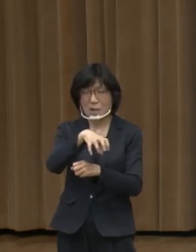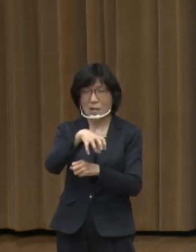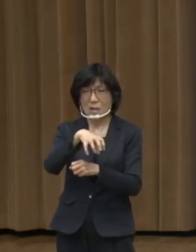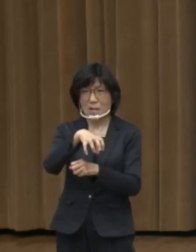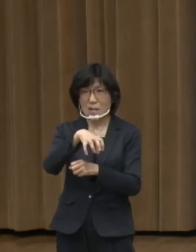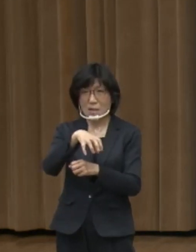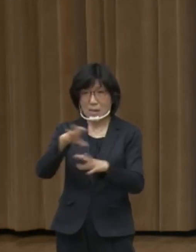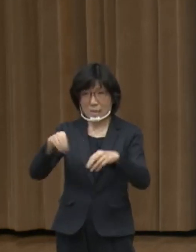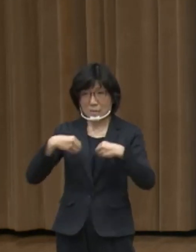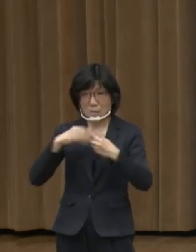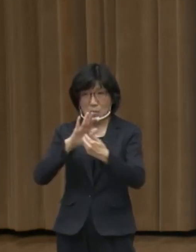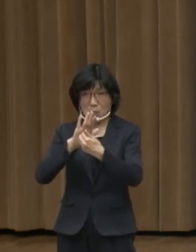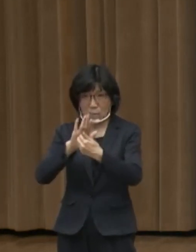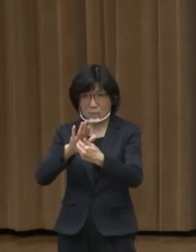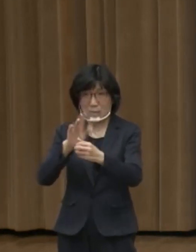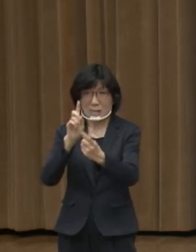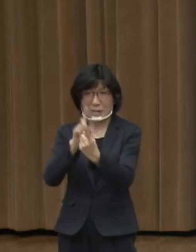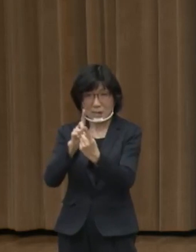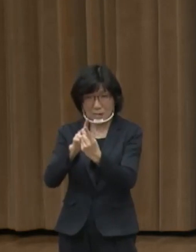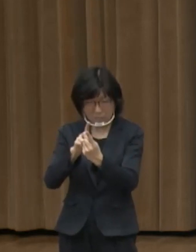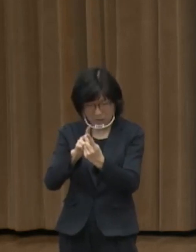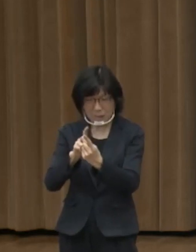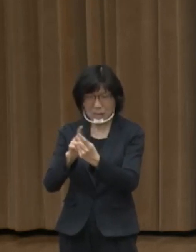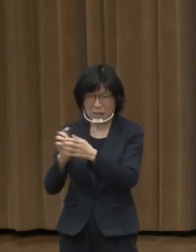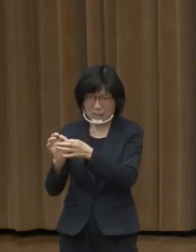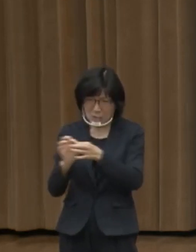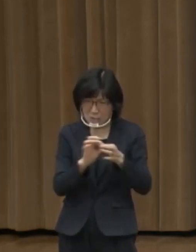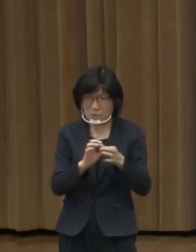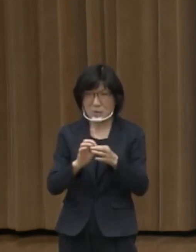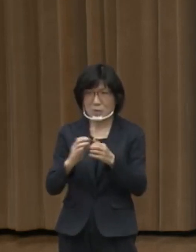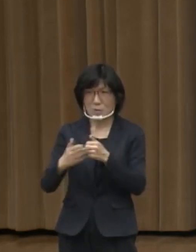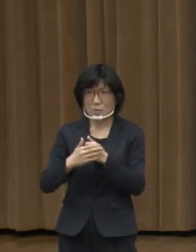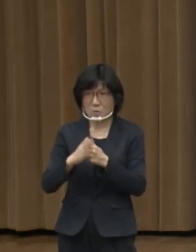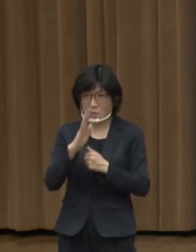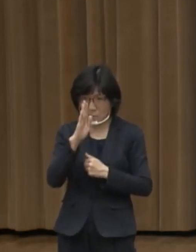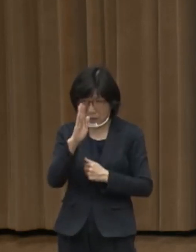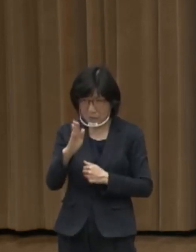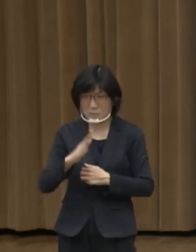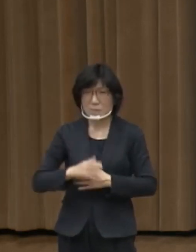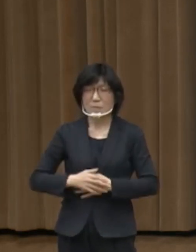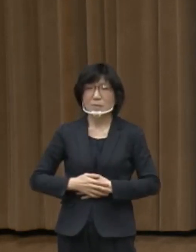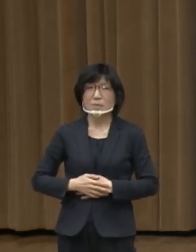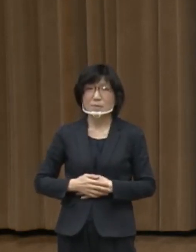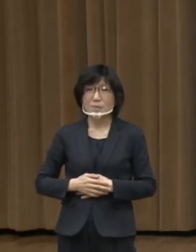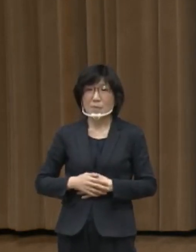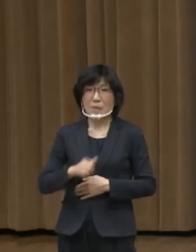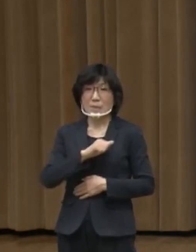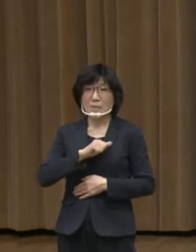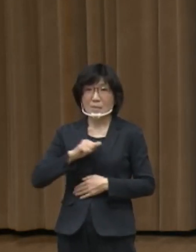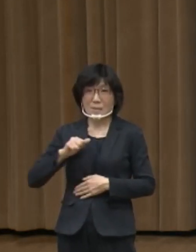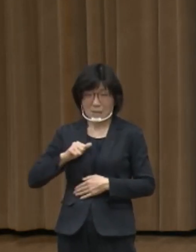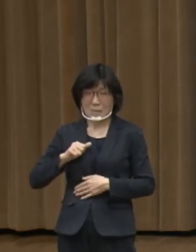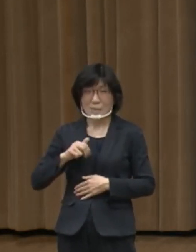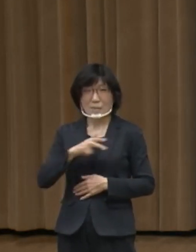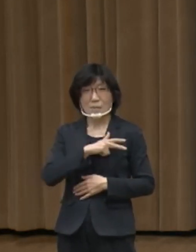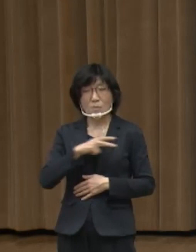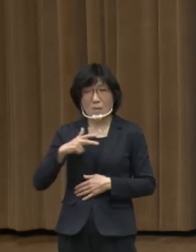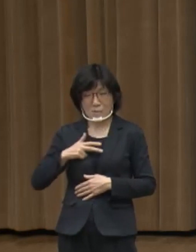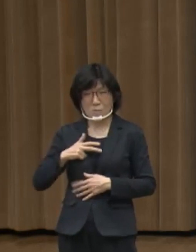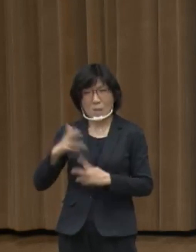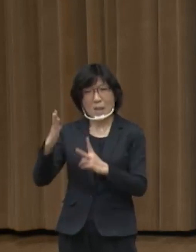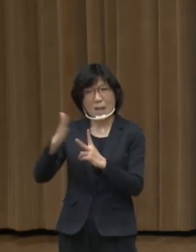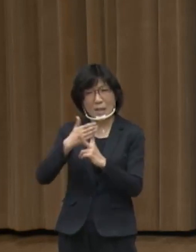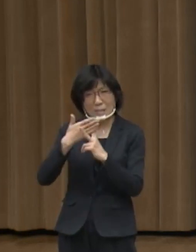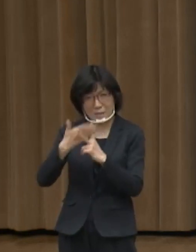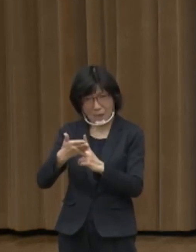での感染防止対策の徹底にご協力を賜るようお願い申し上げます。なお、これらの5日間、7日間の判断の